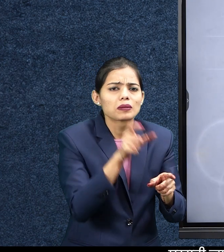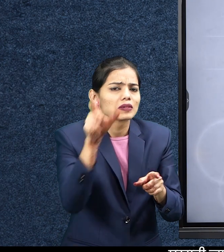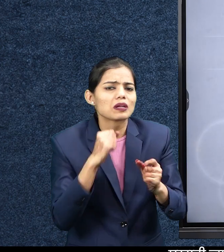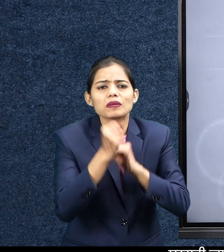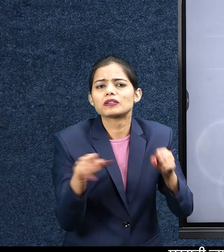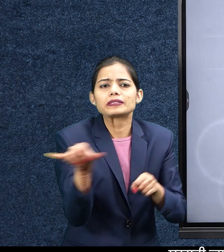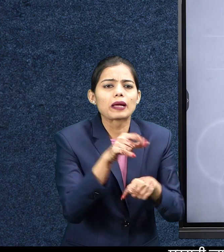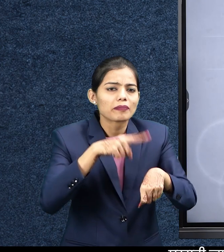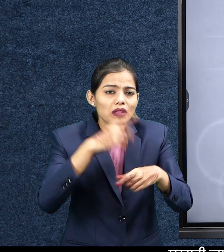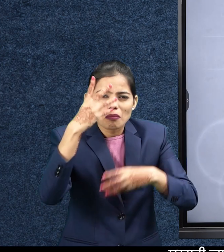नाही.